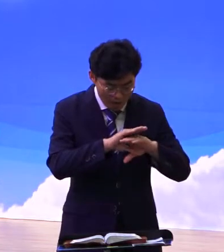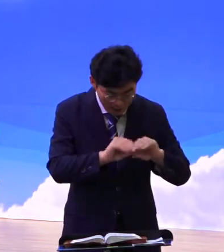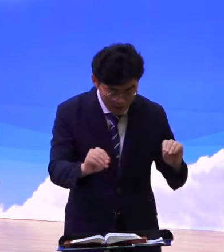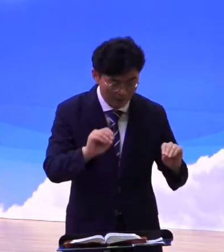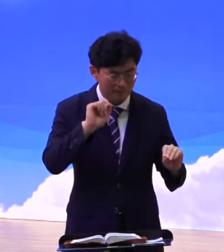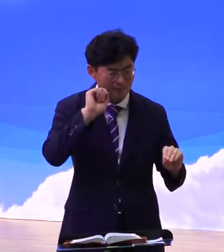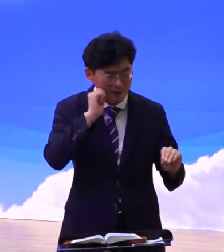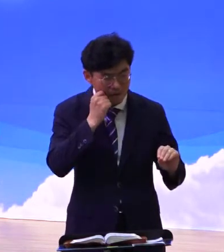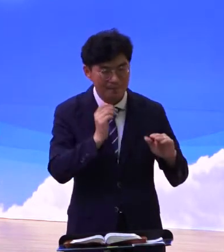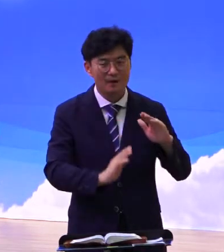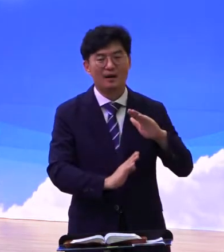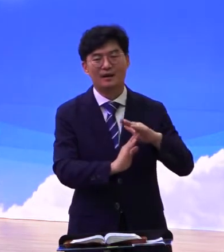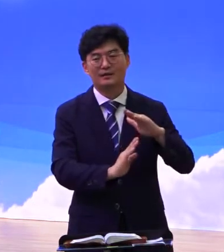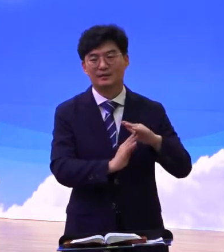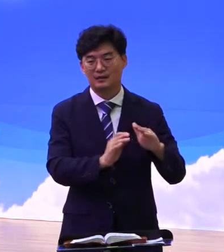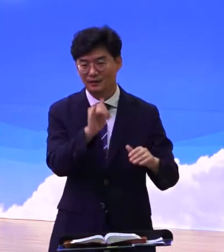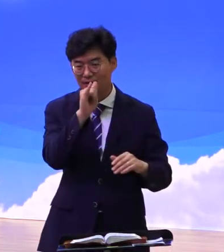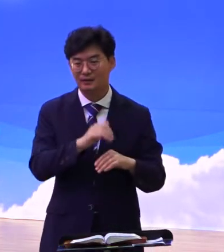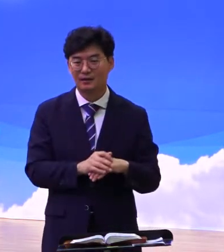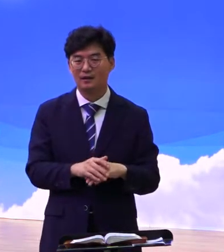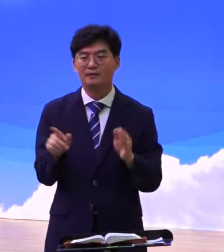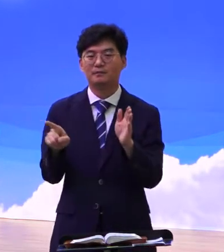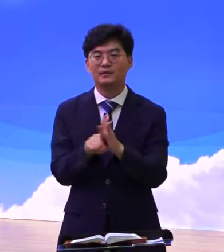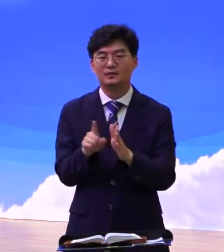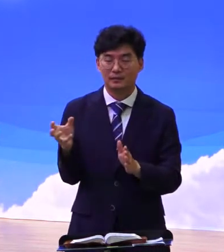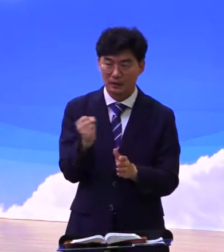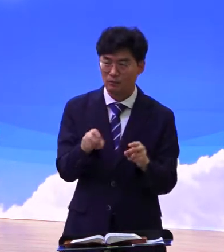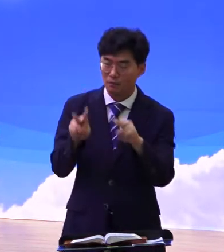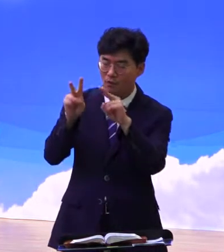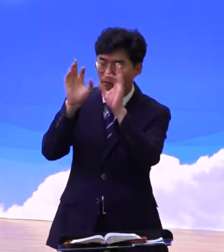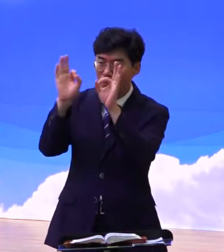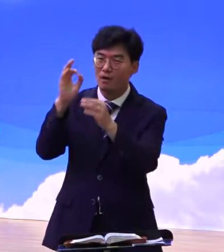믿음으로 하나님을 바라보십시오.